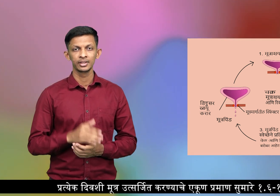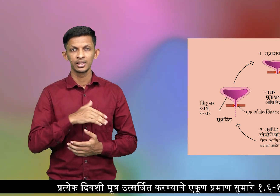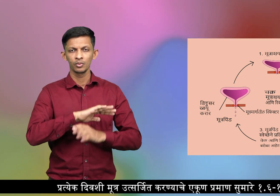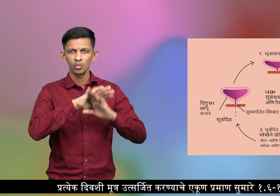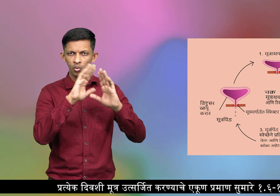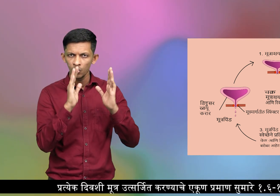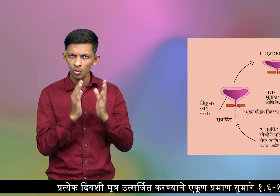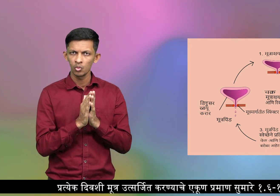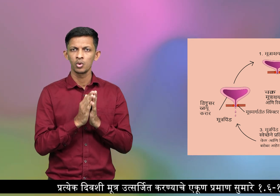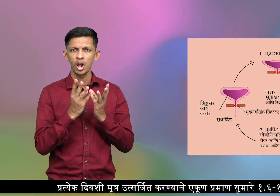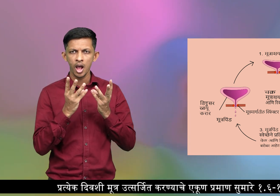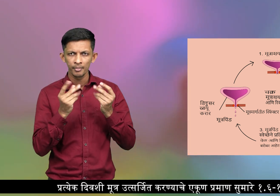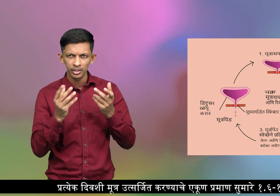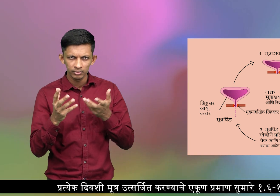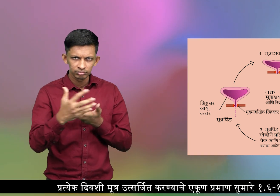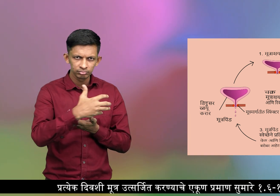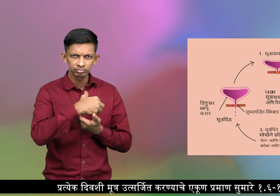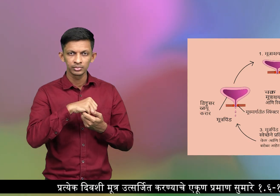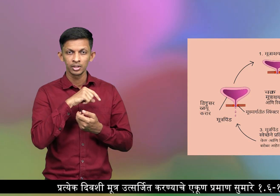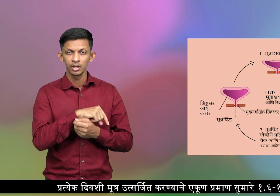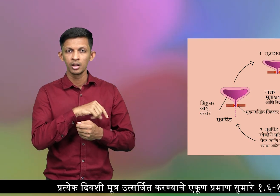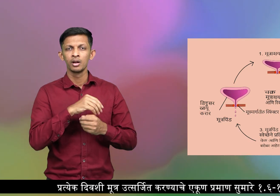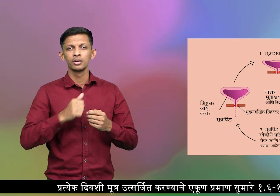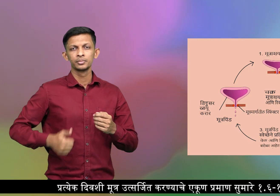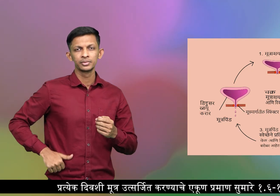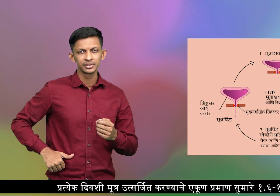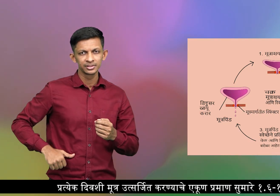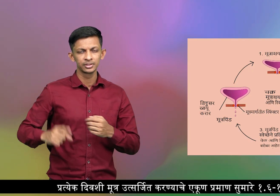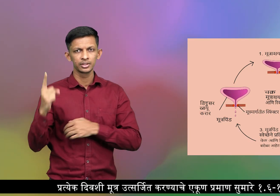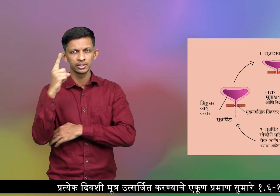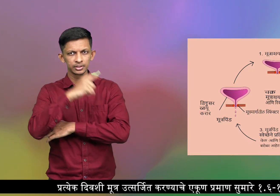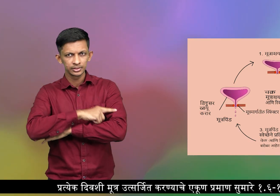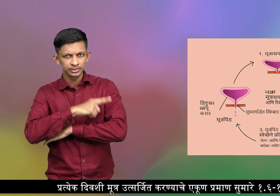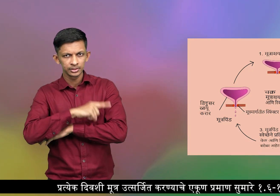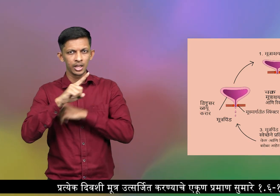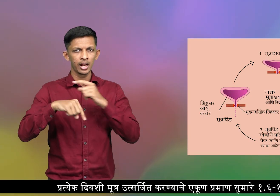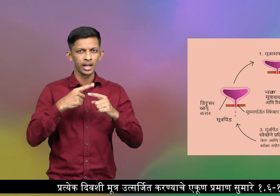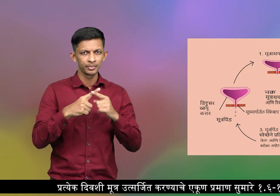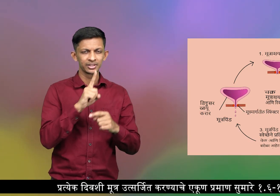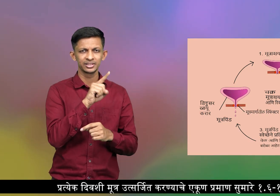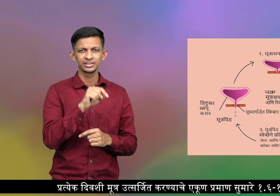प्रत्येक दिवशी मूत्र उत्सर्जित करण्याचे एकूण प्रमाण सुमारे 1.6 ते 1.8 लिटर असते.